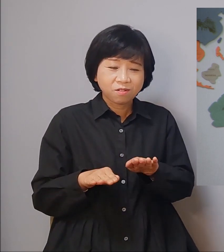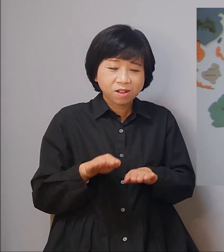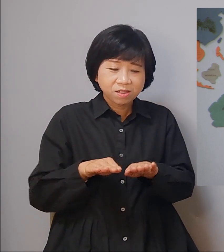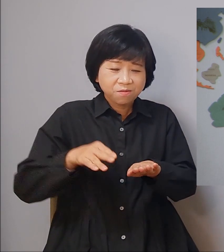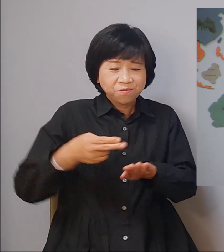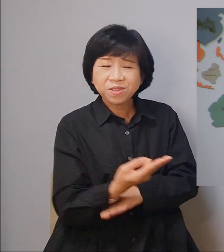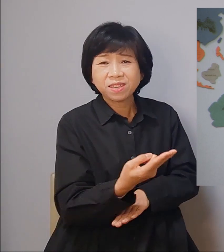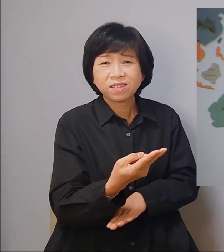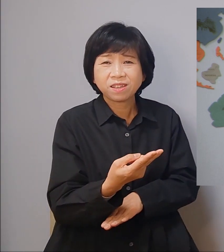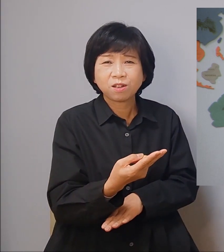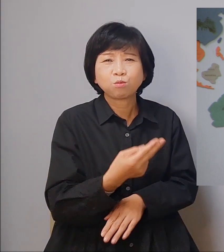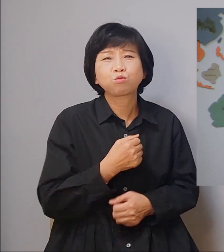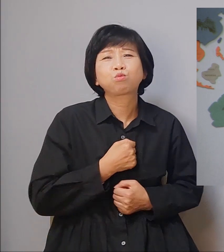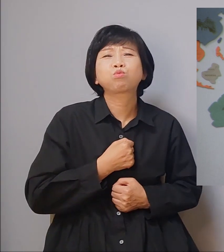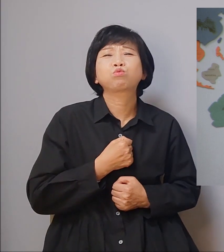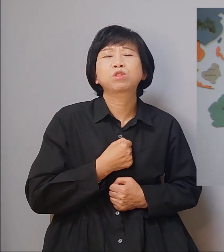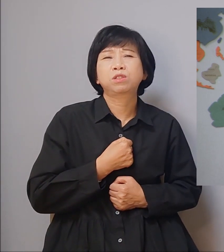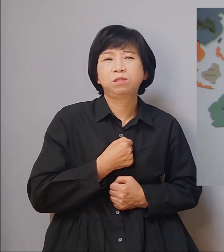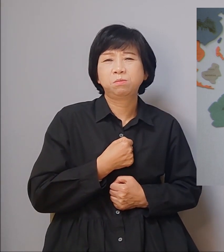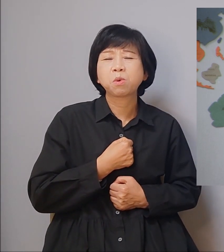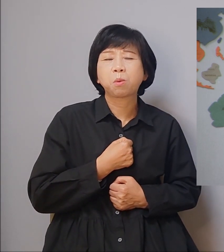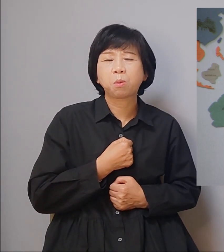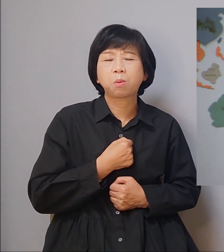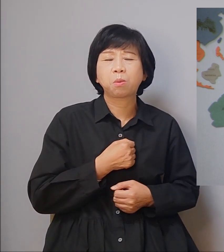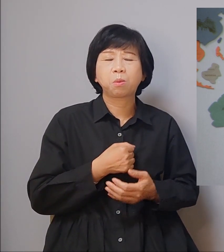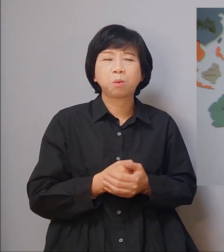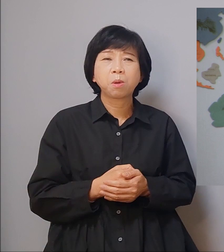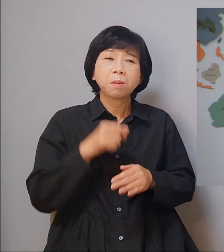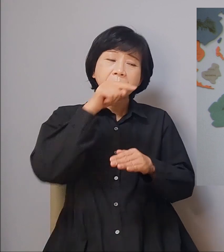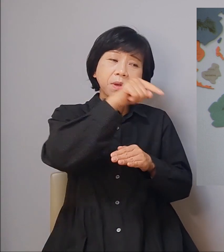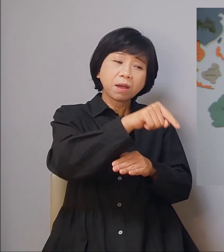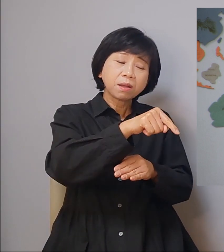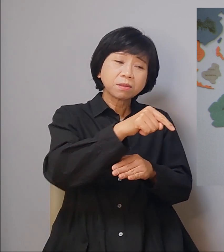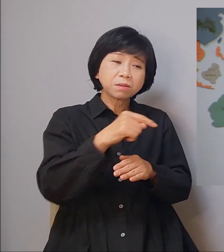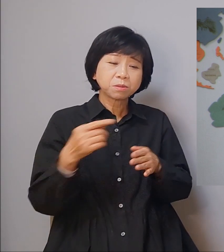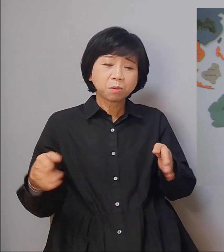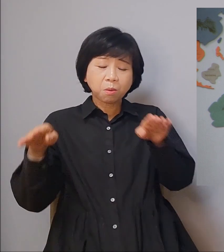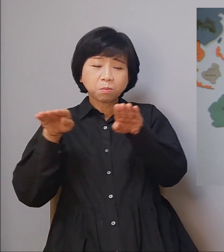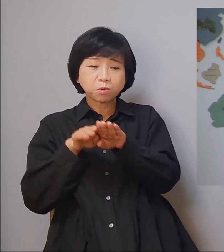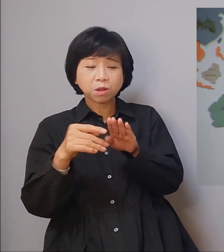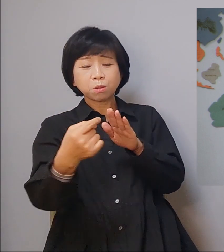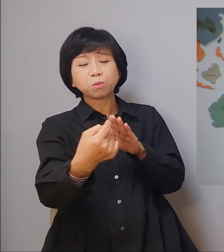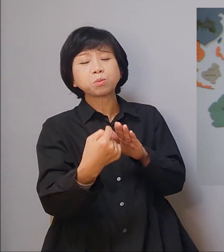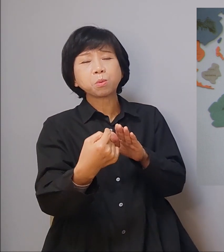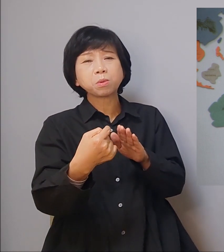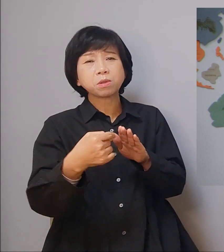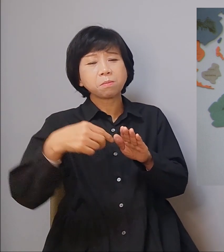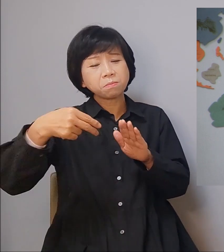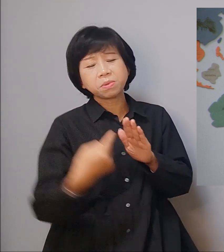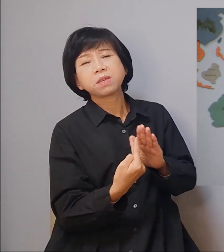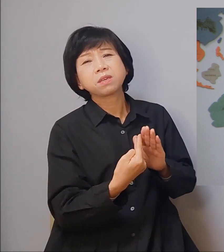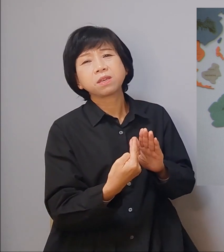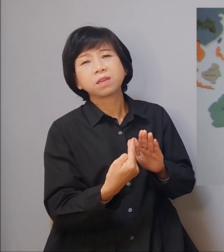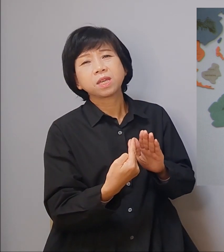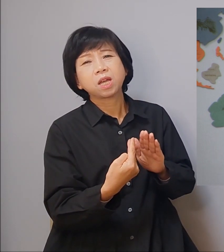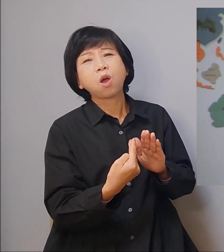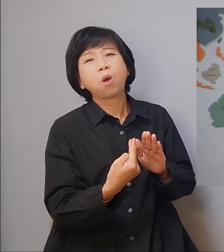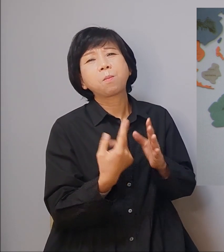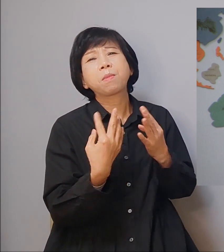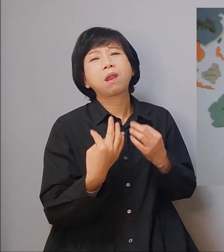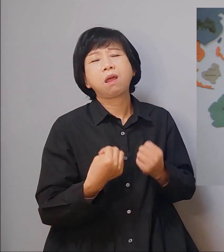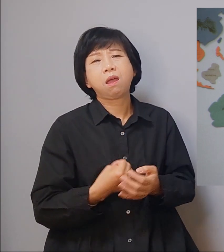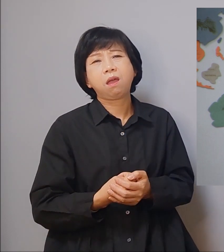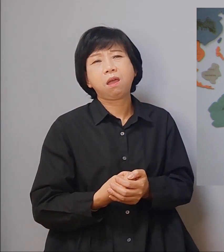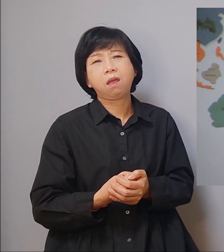실내에서 실내로 들어올 때 거기서 많이들 미끄러지세요. 미끄러지시면 큰일 나잖아요. 그래서 이게 뭐라